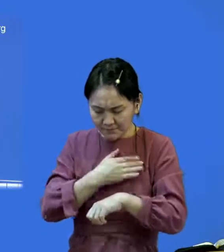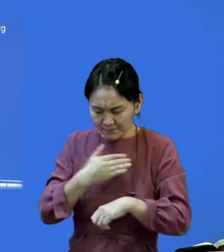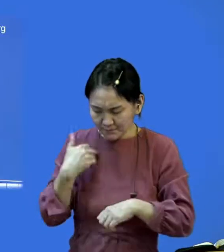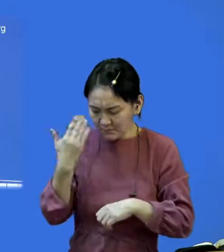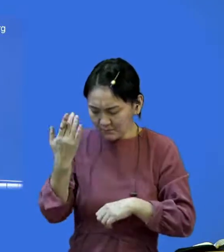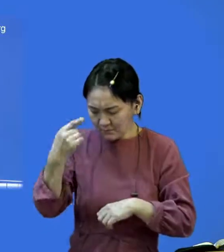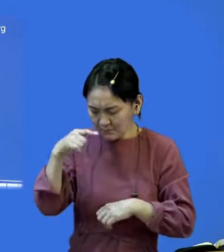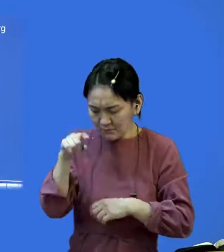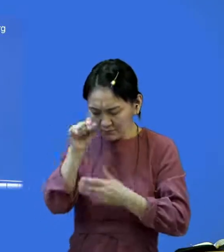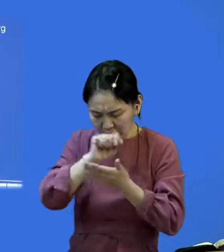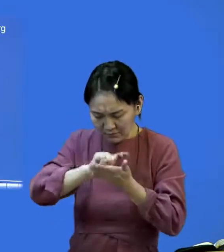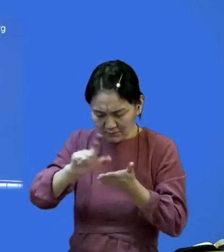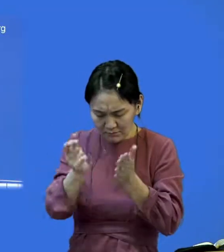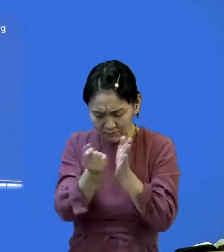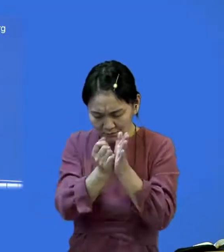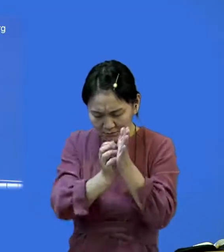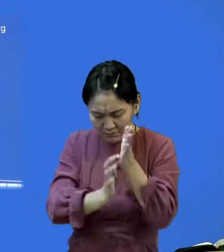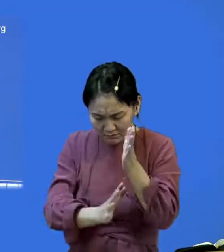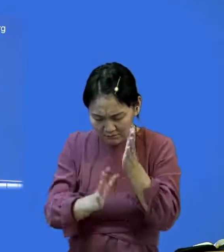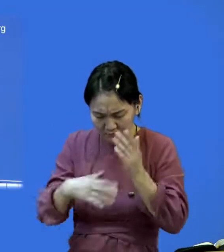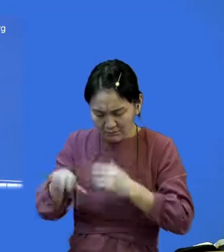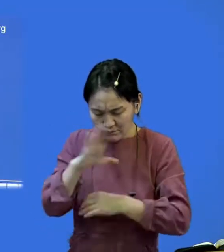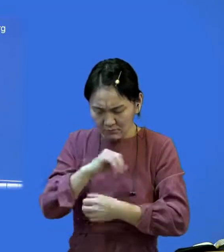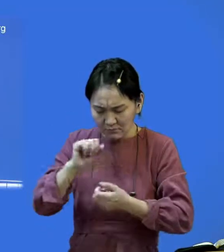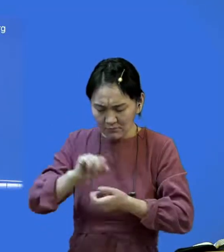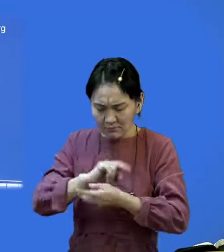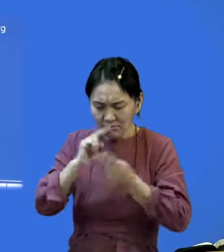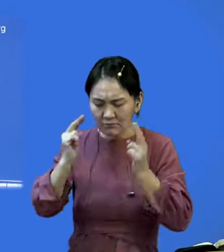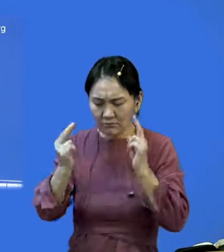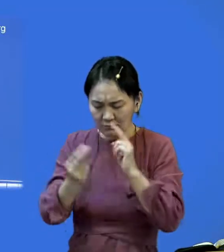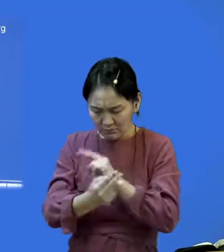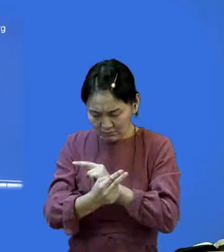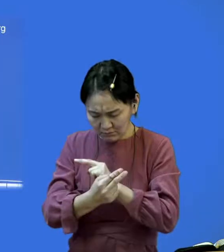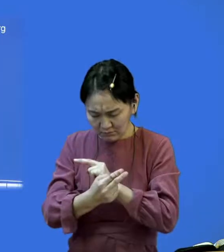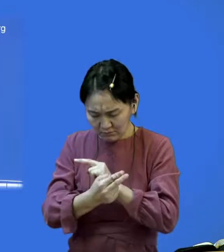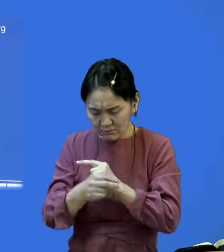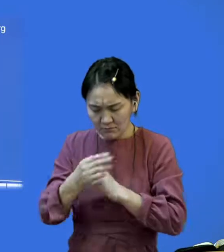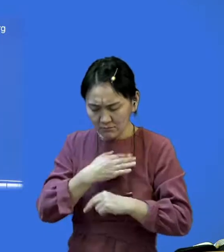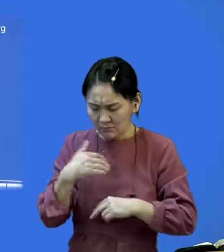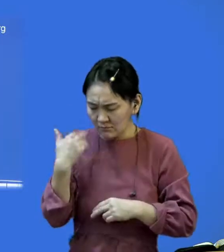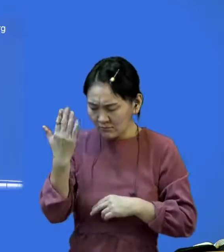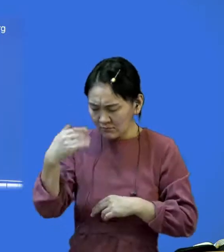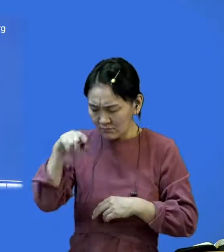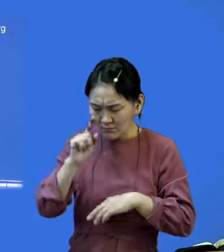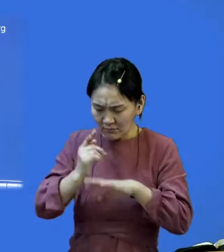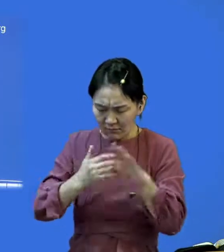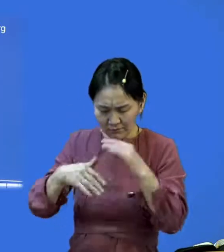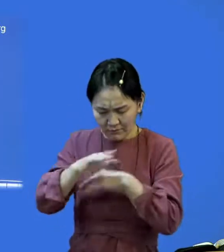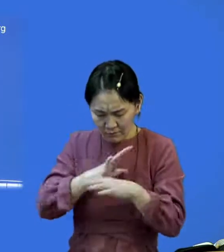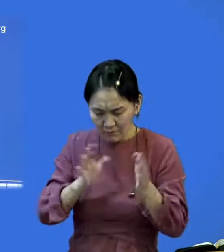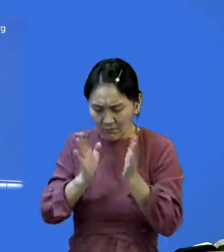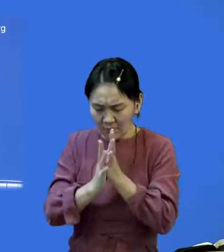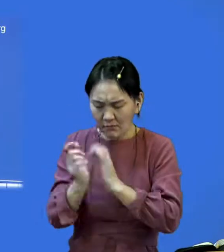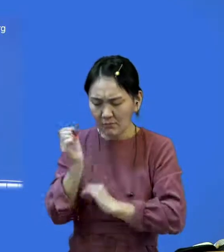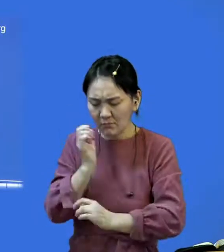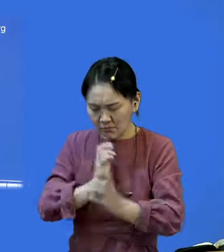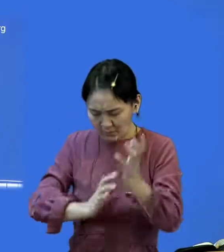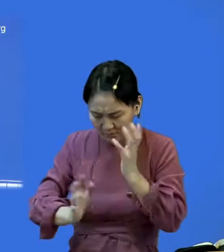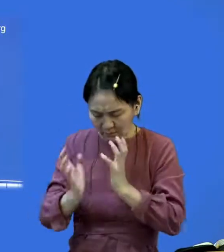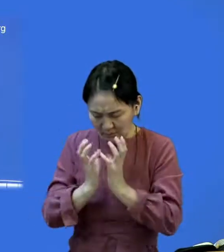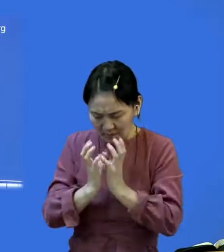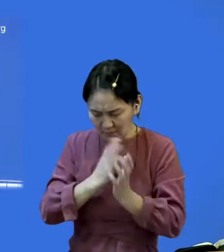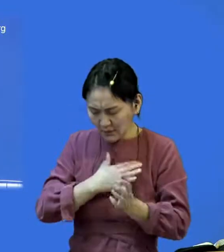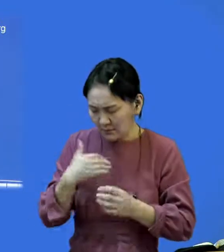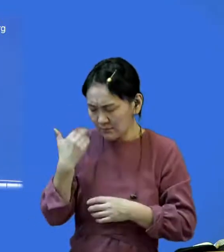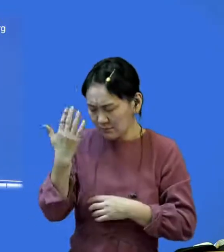үнэ цусаар золигдсон бид бүхэн эзэн таны өмнө хамтдаа цуглаж, эзэн таны агуу